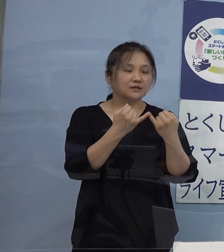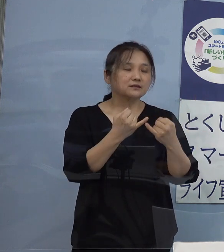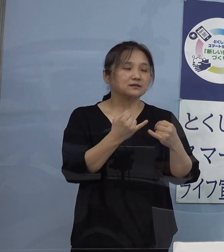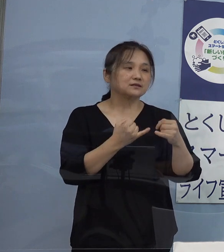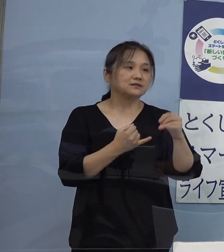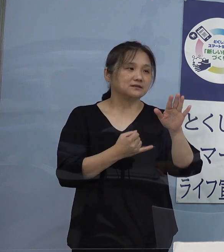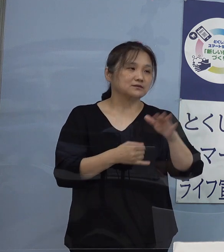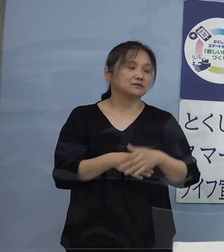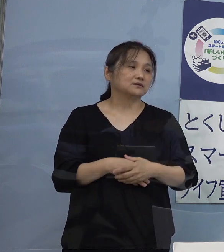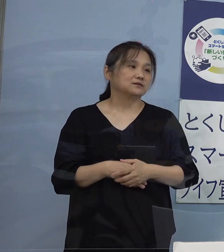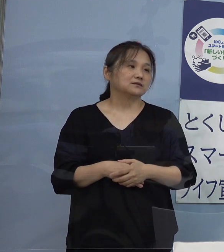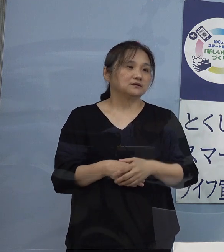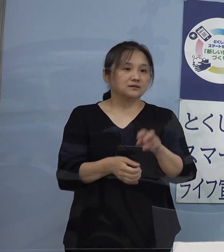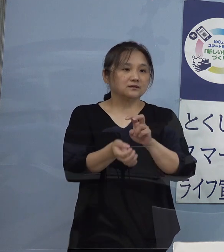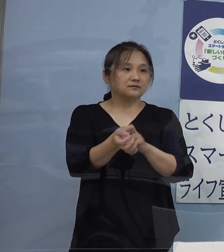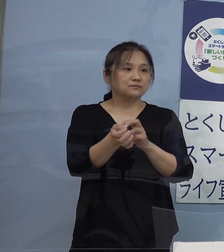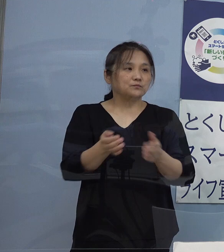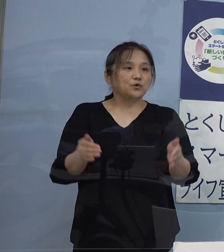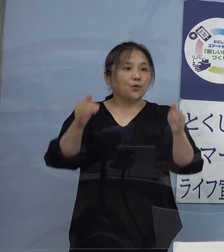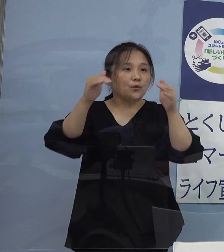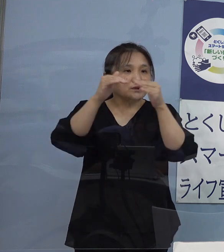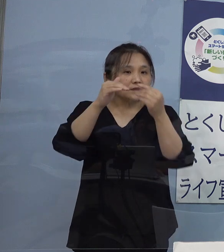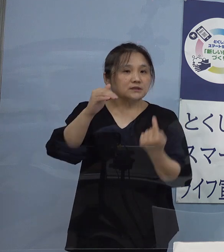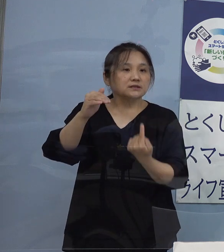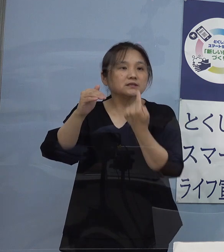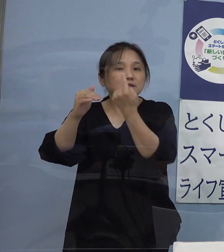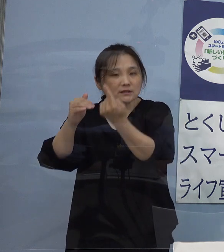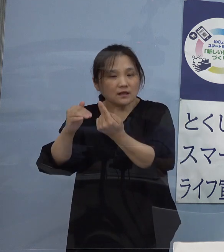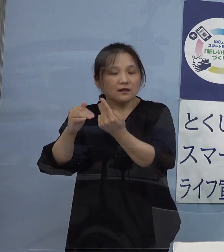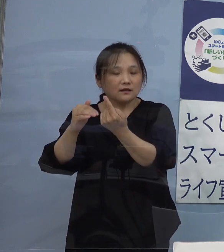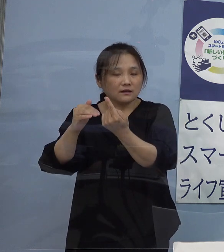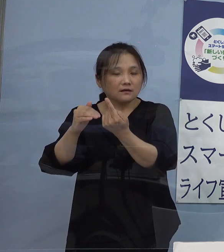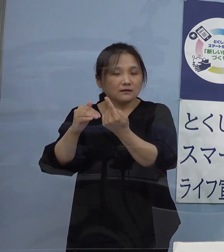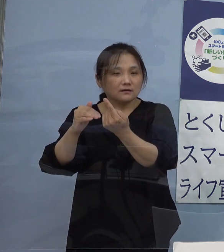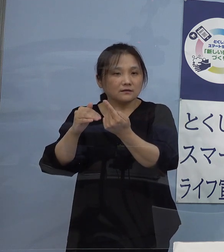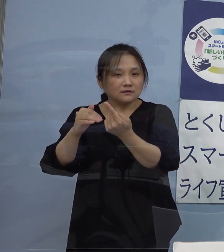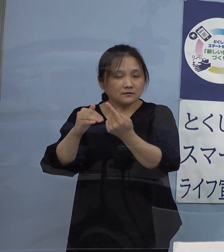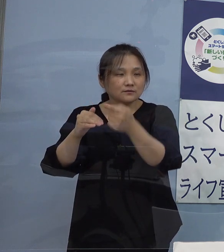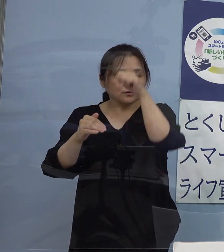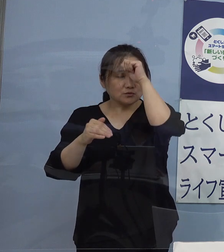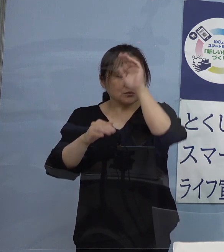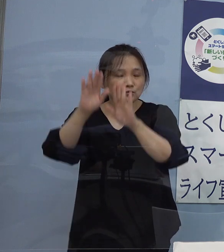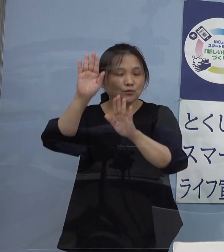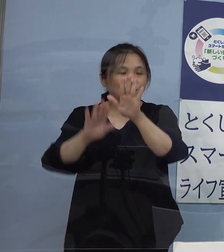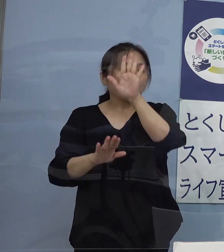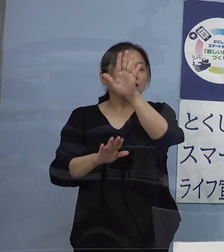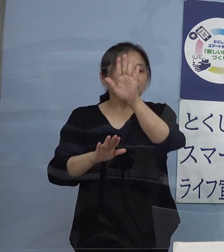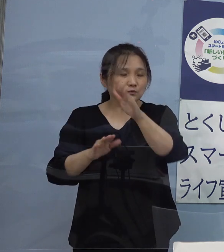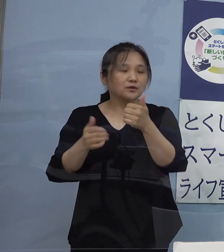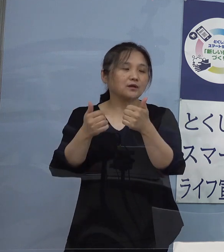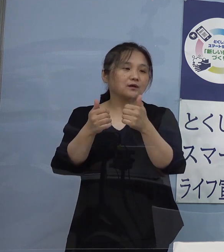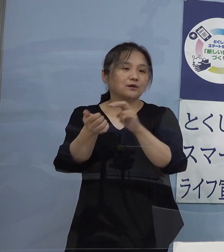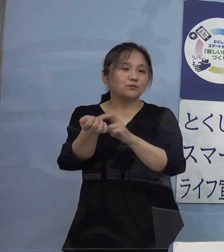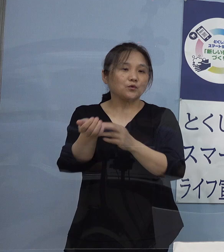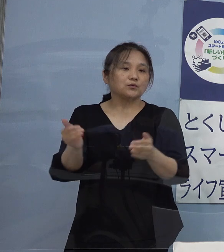というか医療機関を受けられましたので、症状があって、それで少し早くお受けいただいたということです。